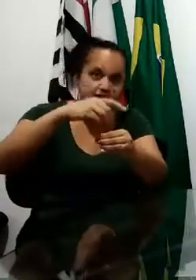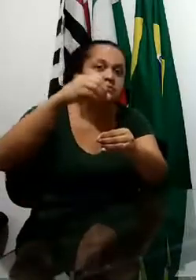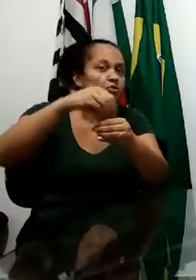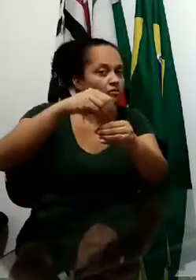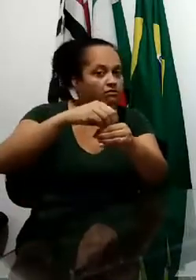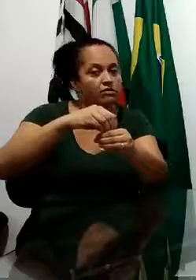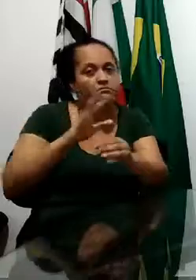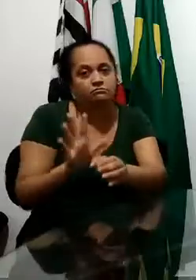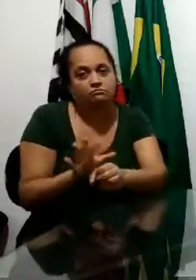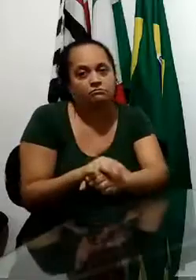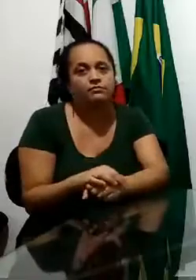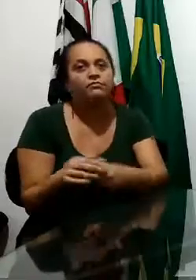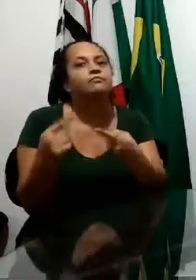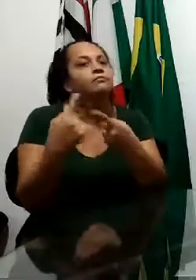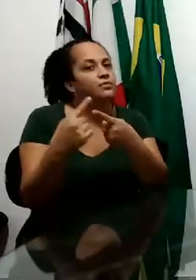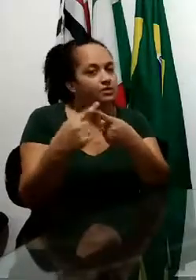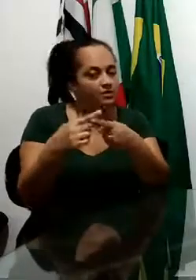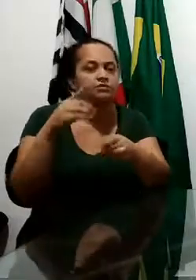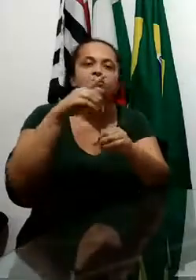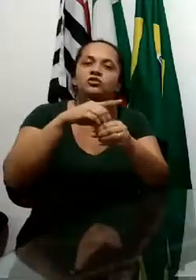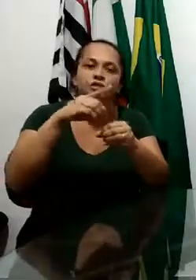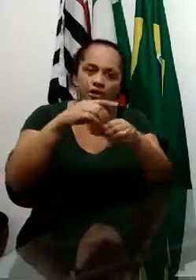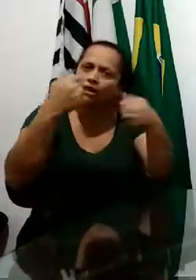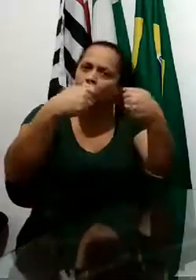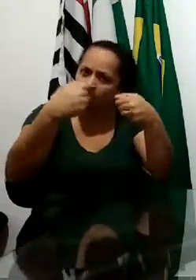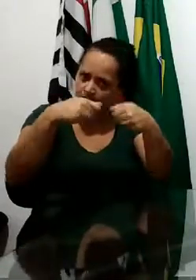ofertas, porque o dinheiro atende a tudo,